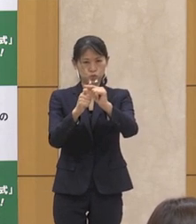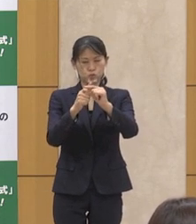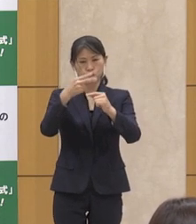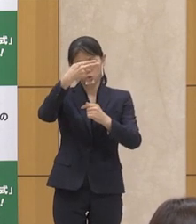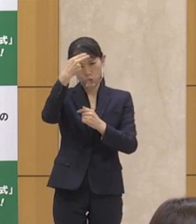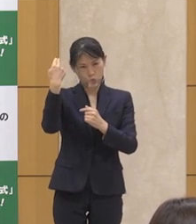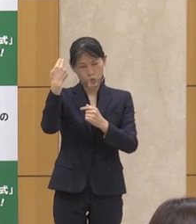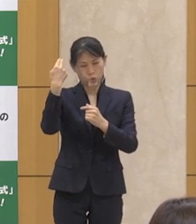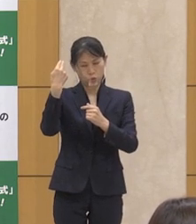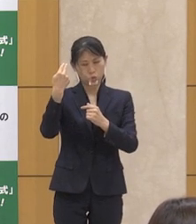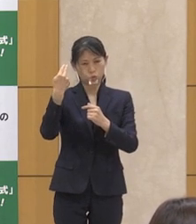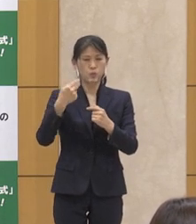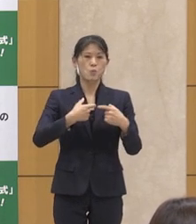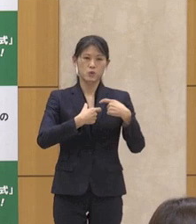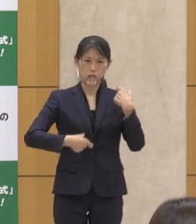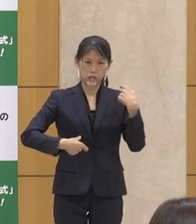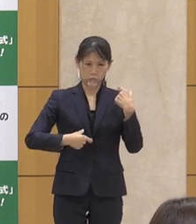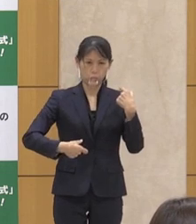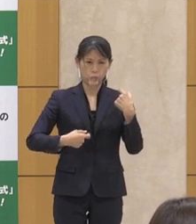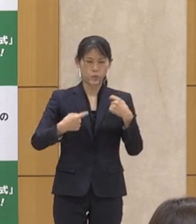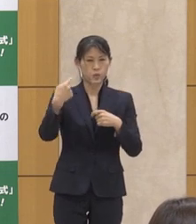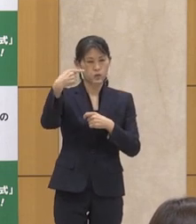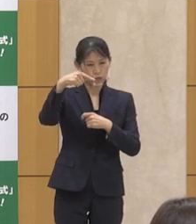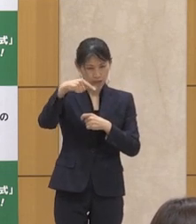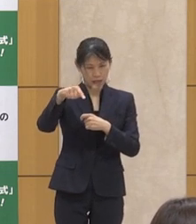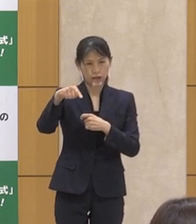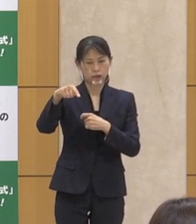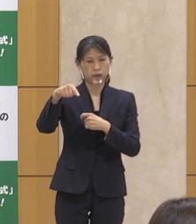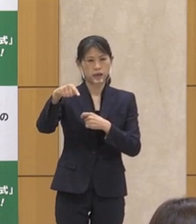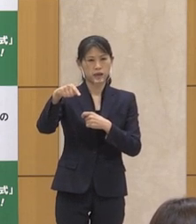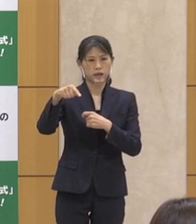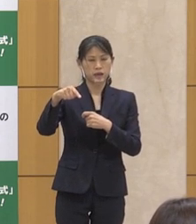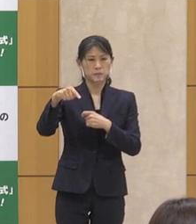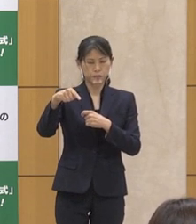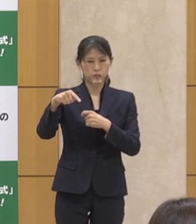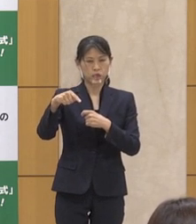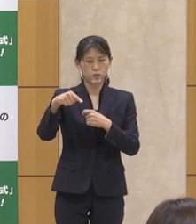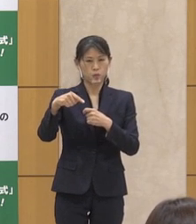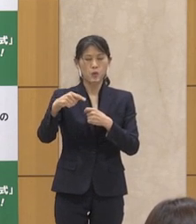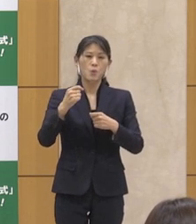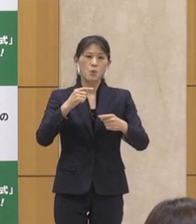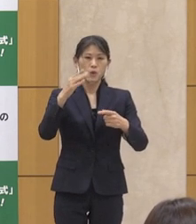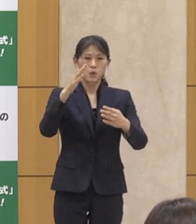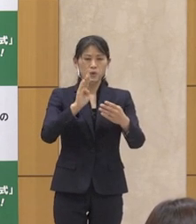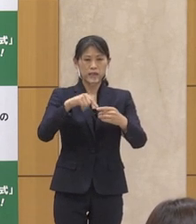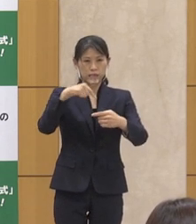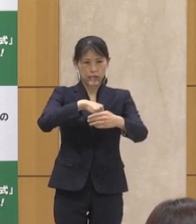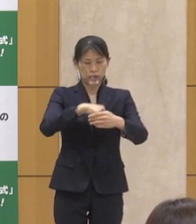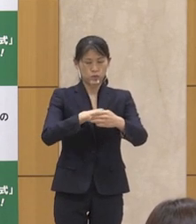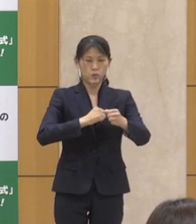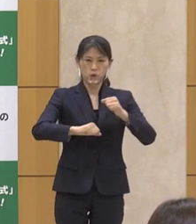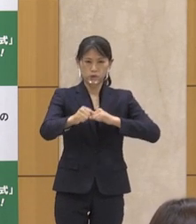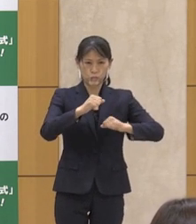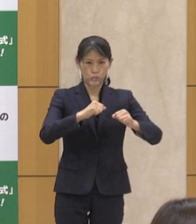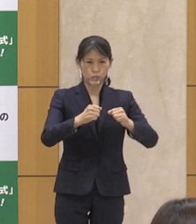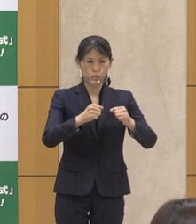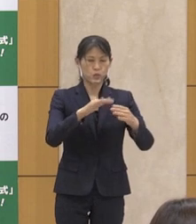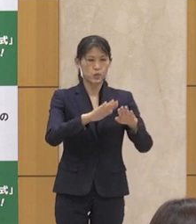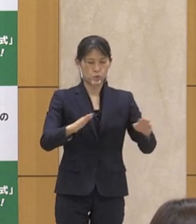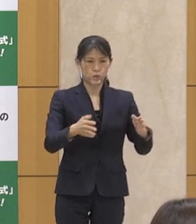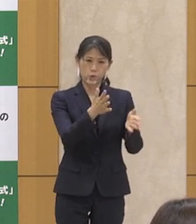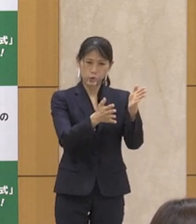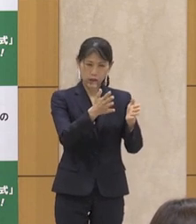学校の児童生徒教職員、さらには県内で活動する子育てグループやまちづくりグループ